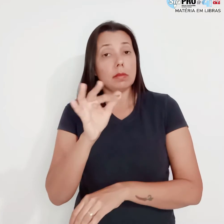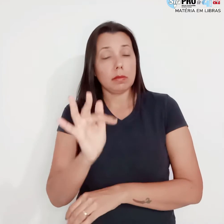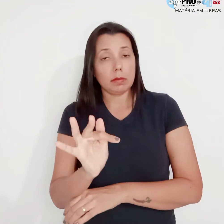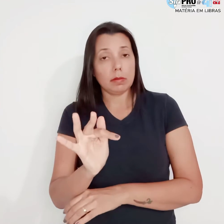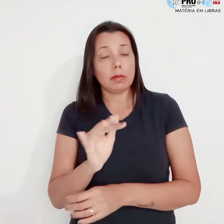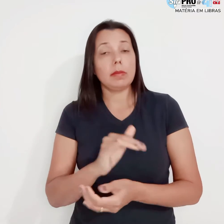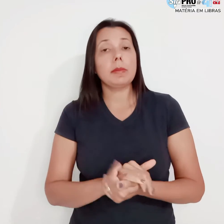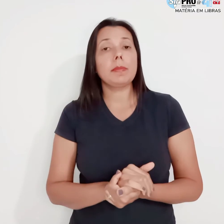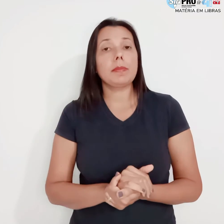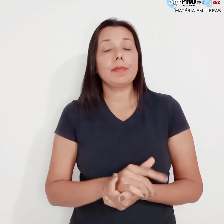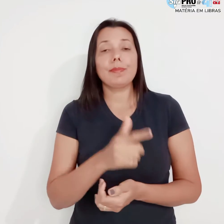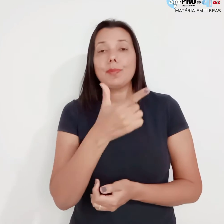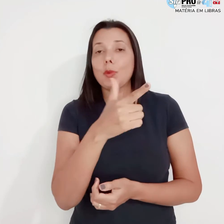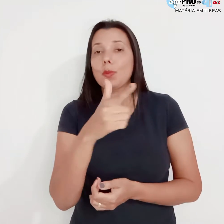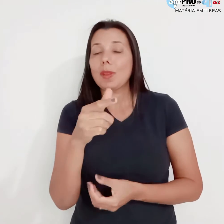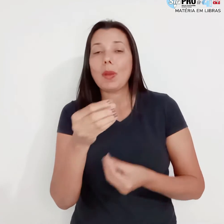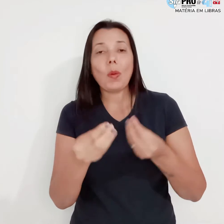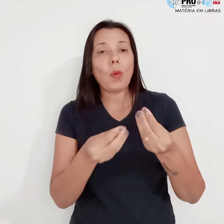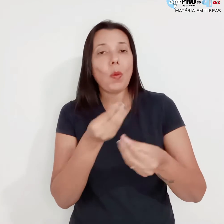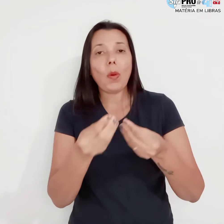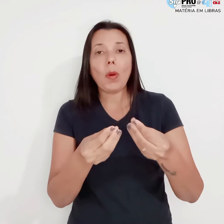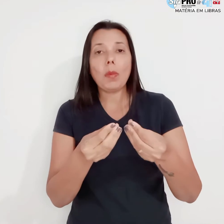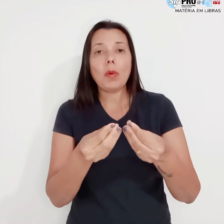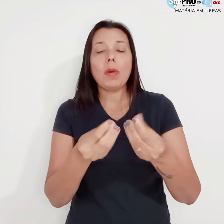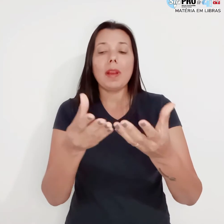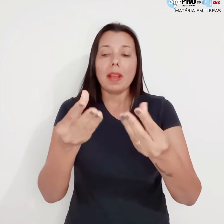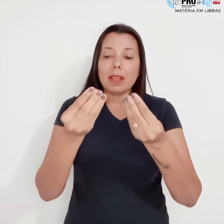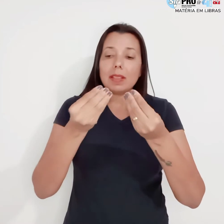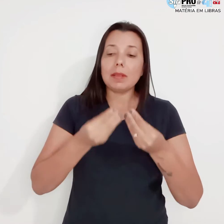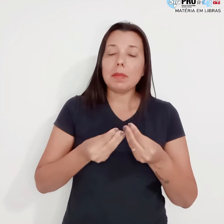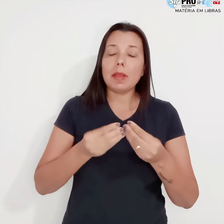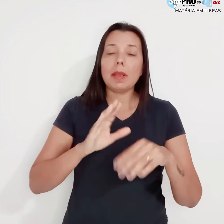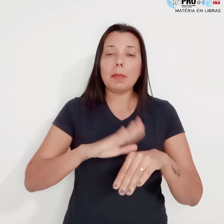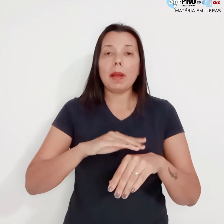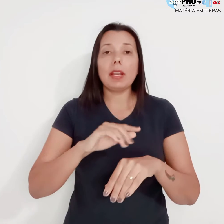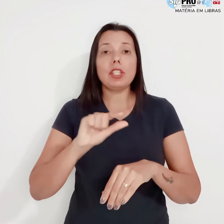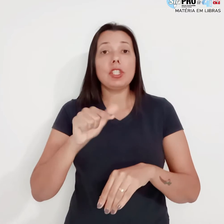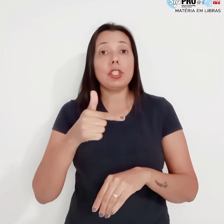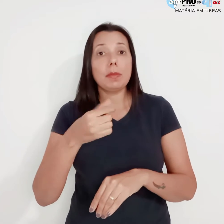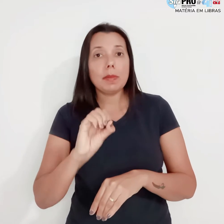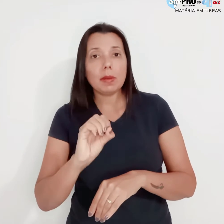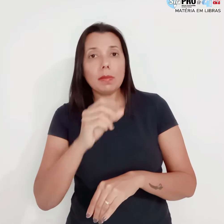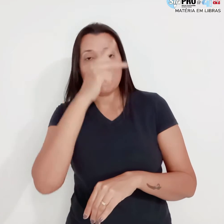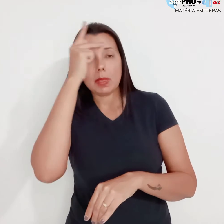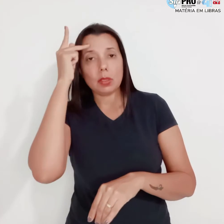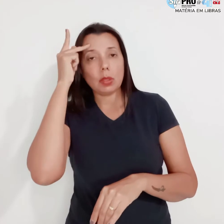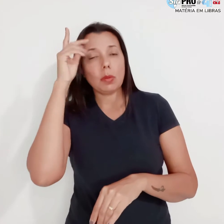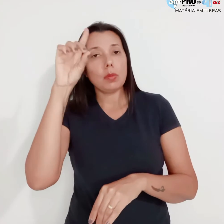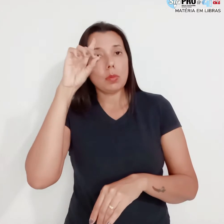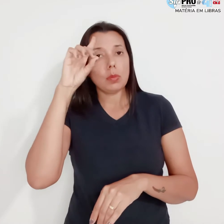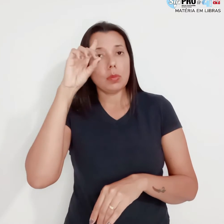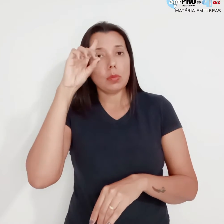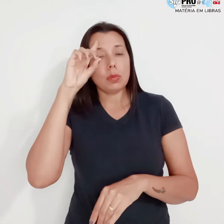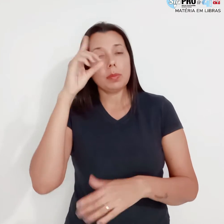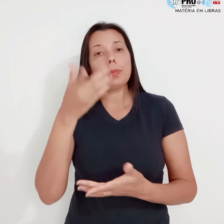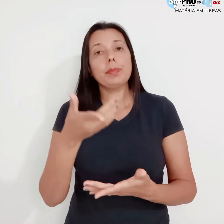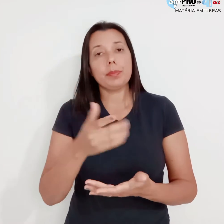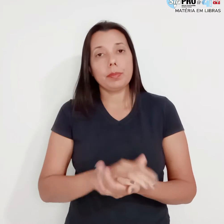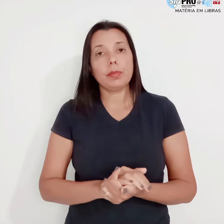Federal não têm condições de receber mais de meio milhão de pessoas diariamente. Por